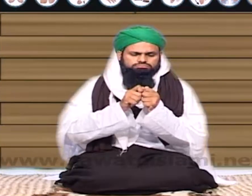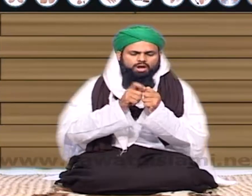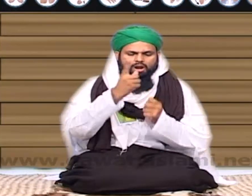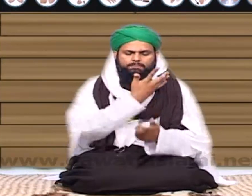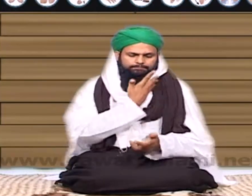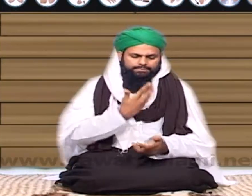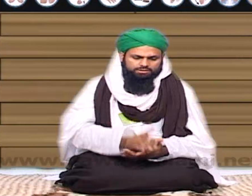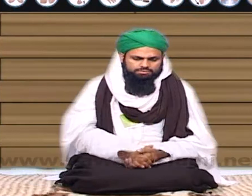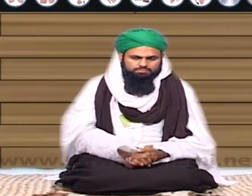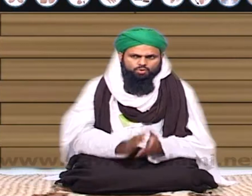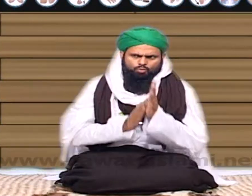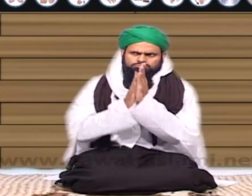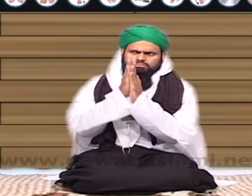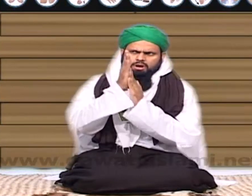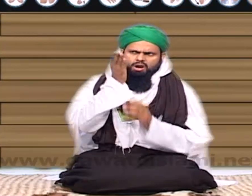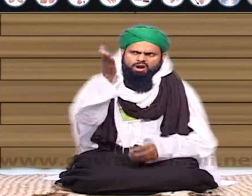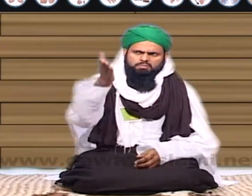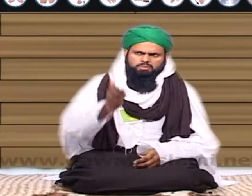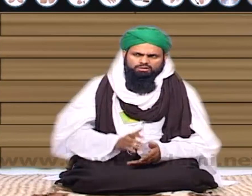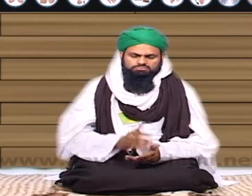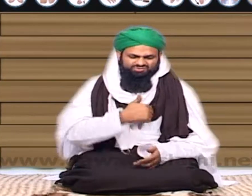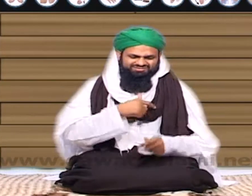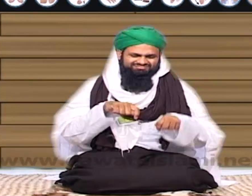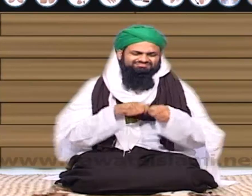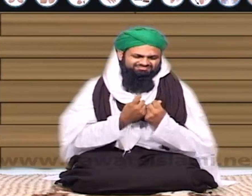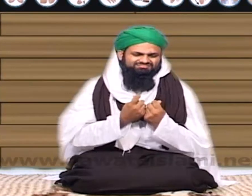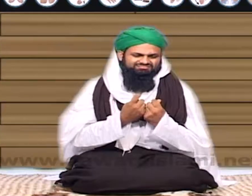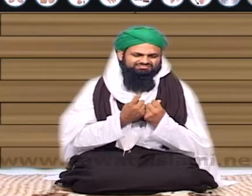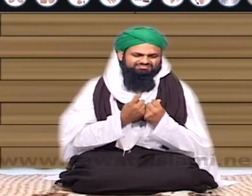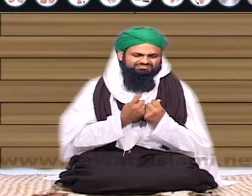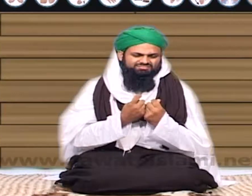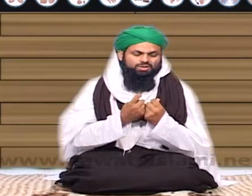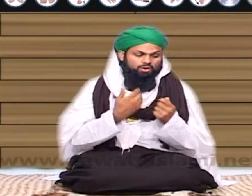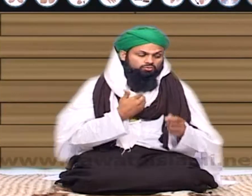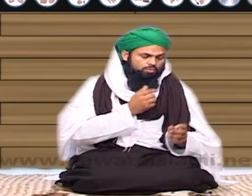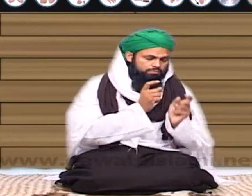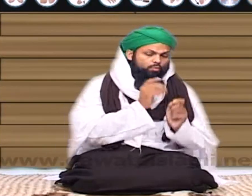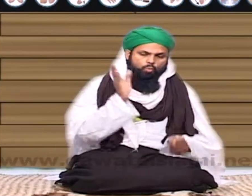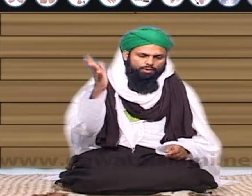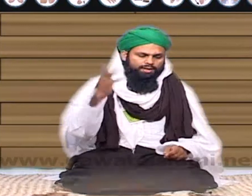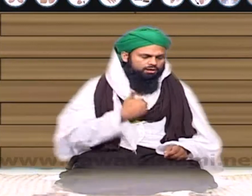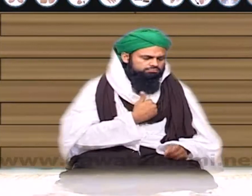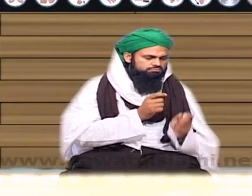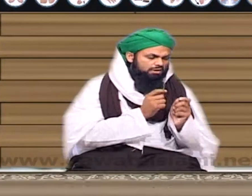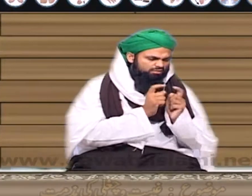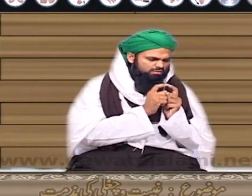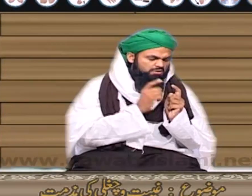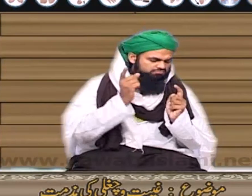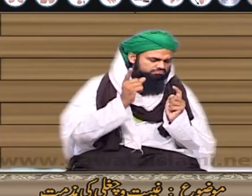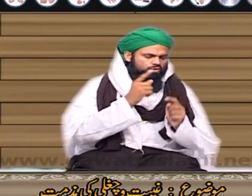اللہ نے بنایا. اچھا تو لمبے کو آپ کہہ دو لمبا، اس کا دل دکھے گا. پیچھے سے کہو جب بھی غیبت ہے کہ اس